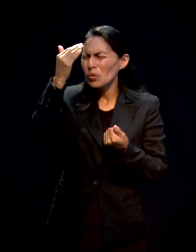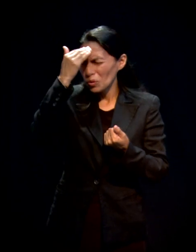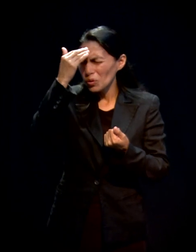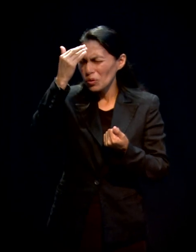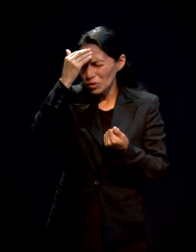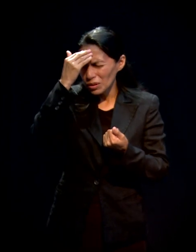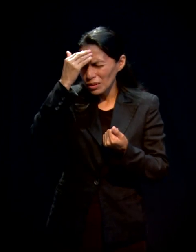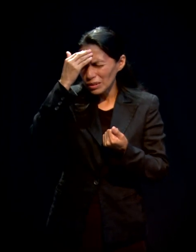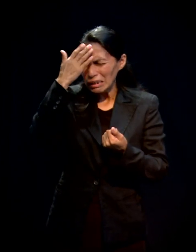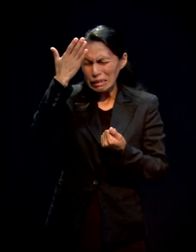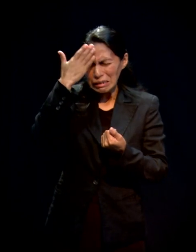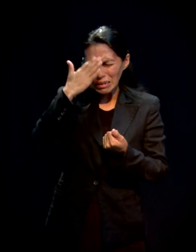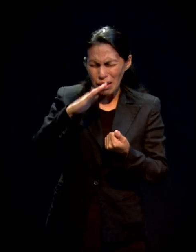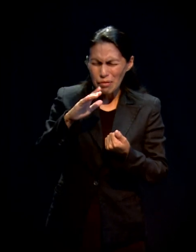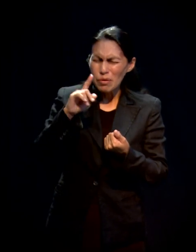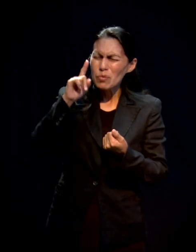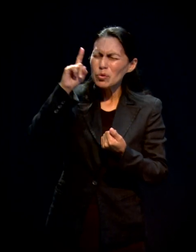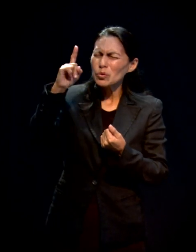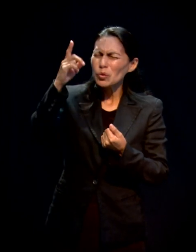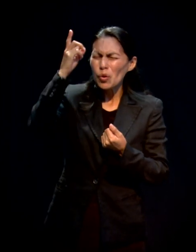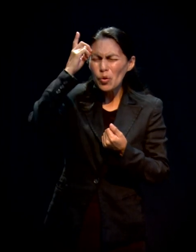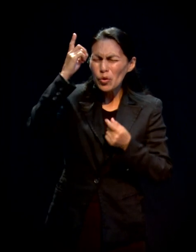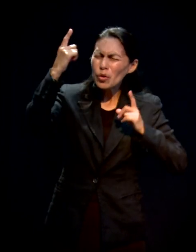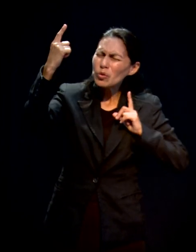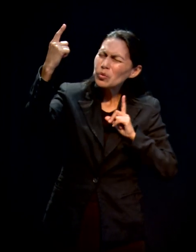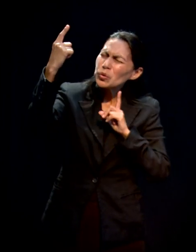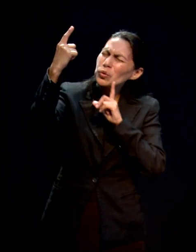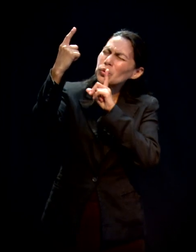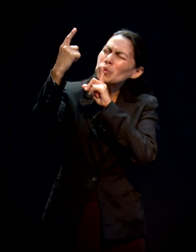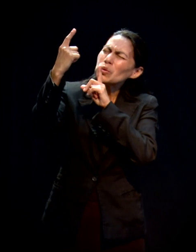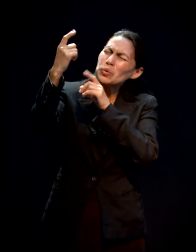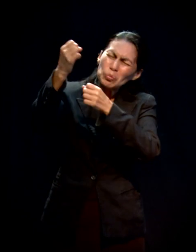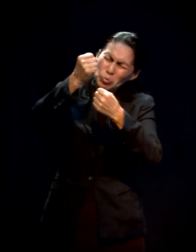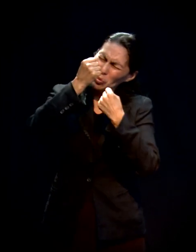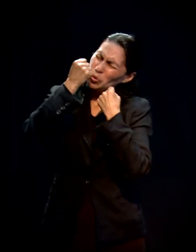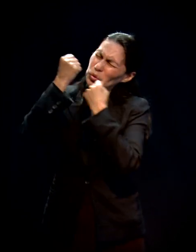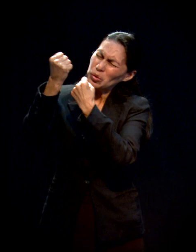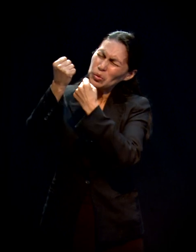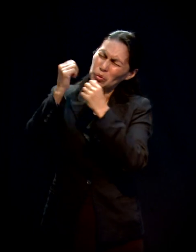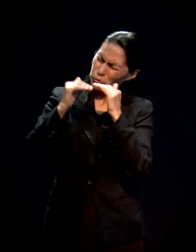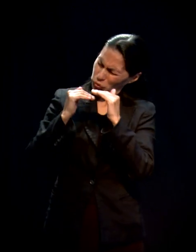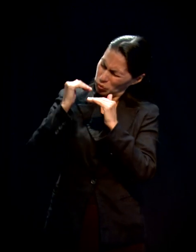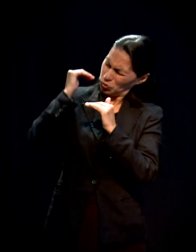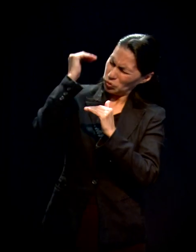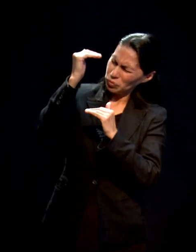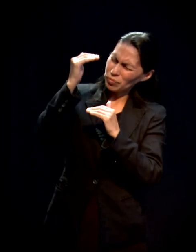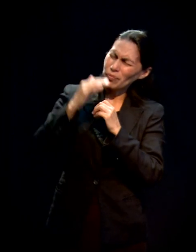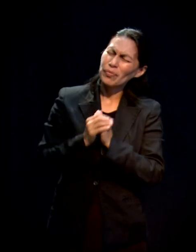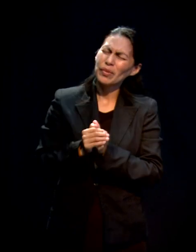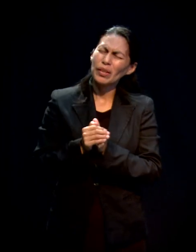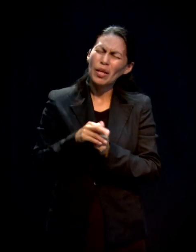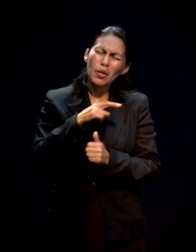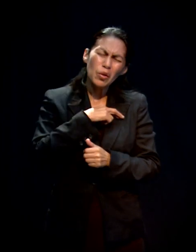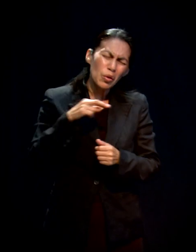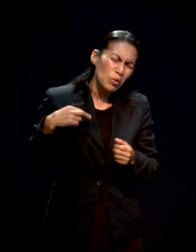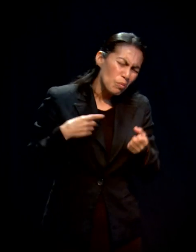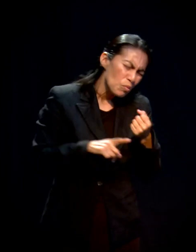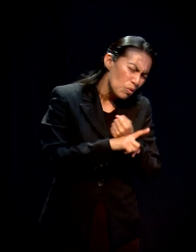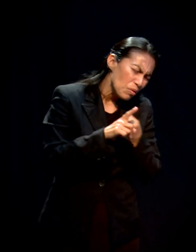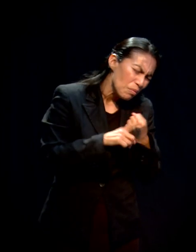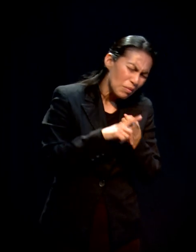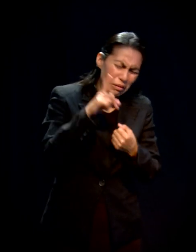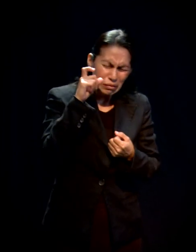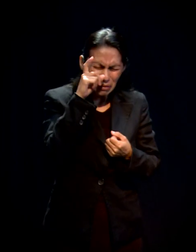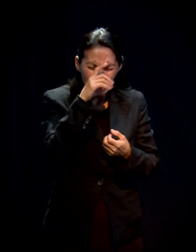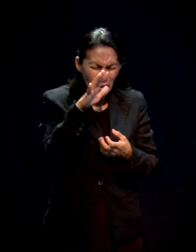reconocemos que estamos delante de un dios grande y delante de un dios todopoderoso ponemos nuestras vicisitudes en tus manos